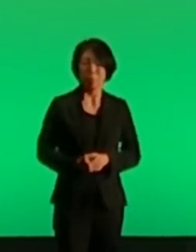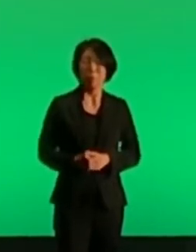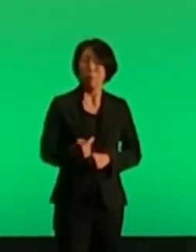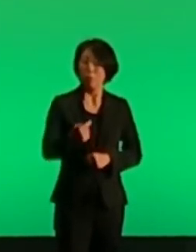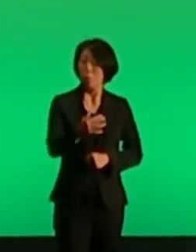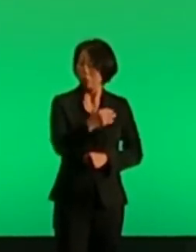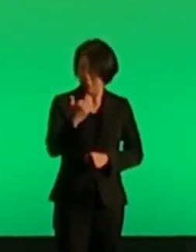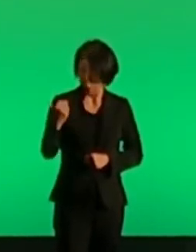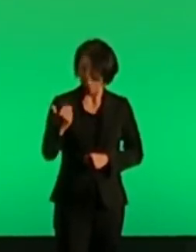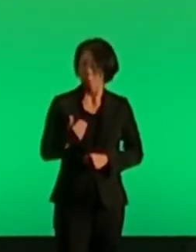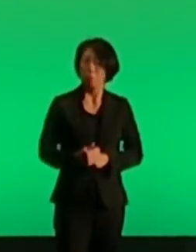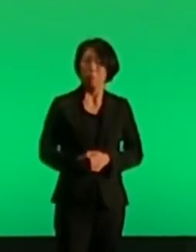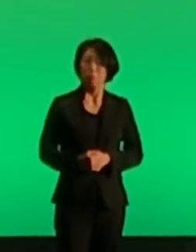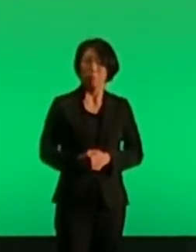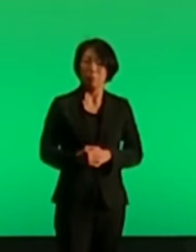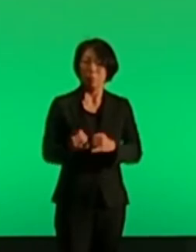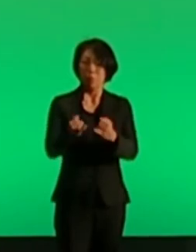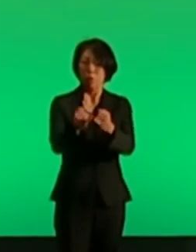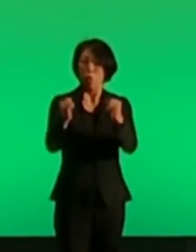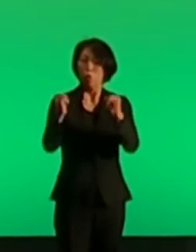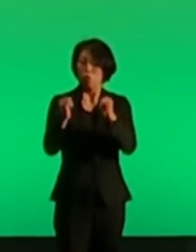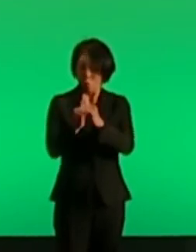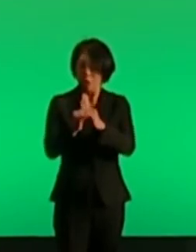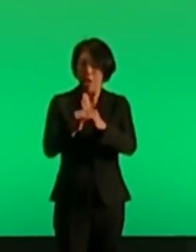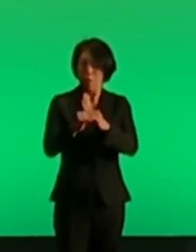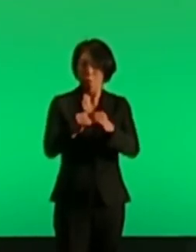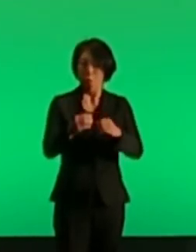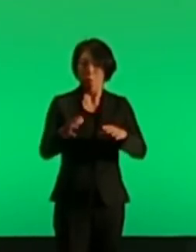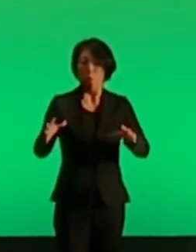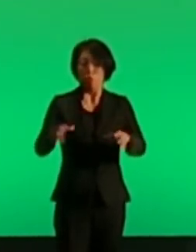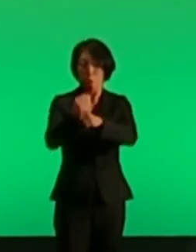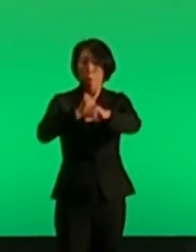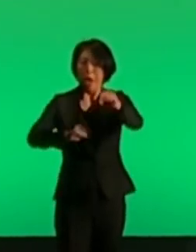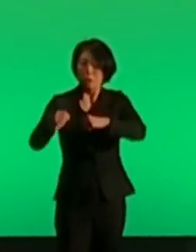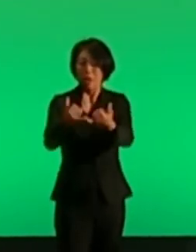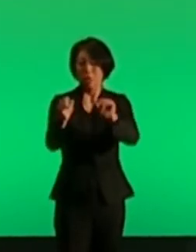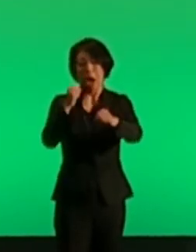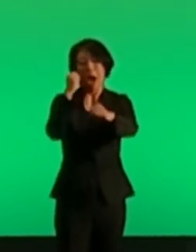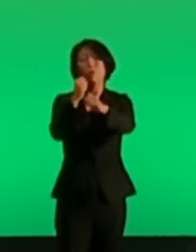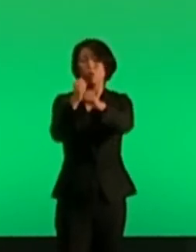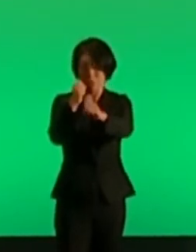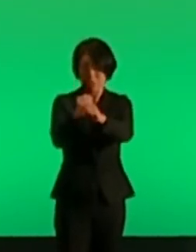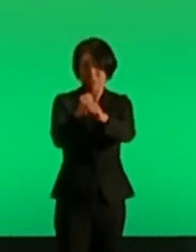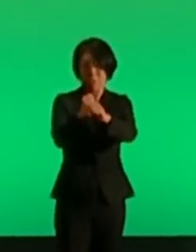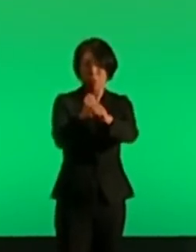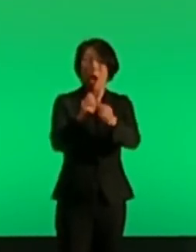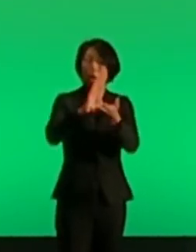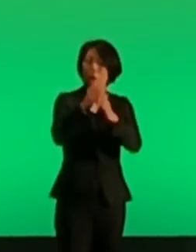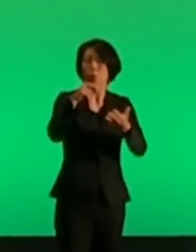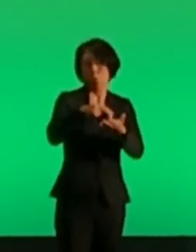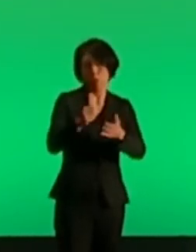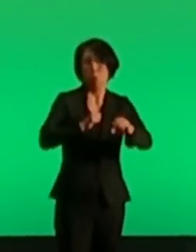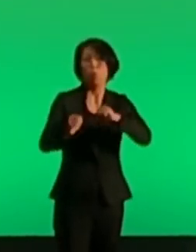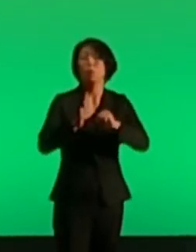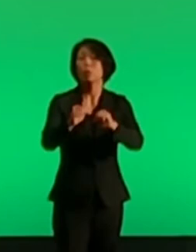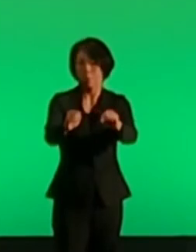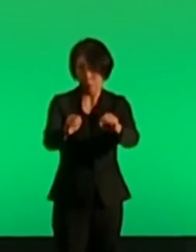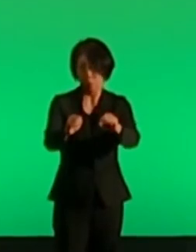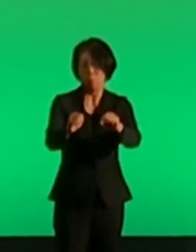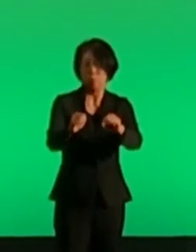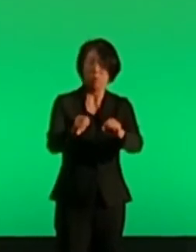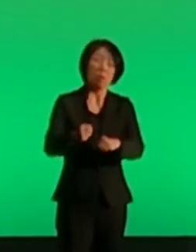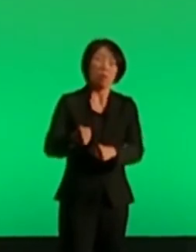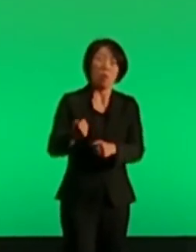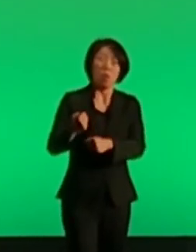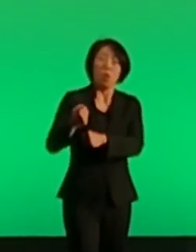私ども女性の総活躍社会づくりっていうのをやはり県としても取り組んでるんですが、兵庫も